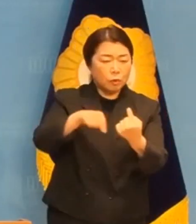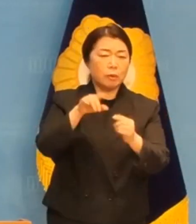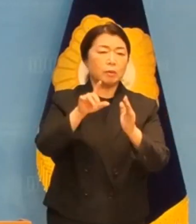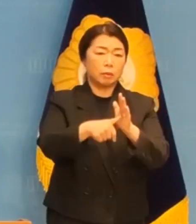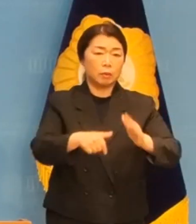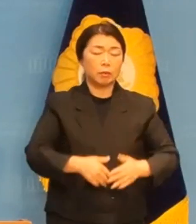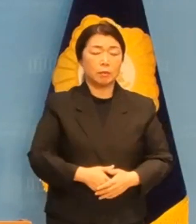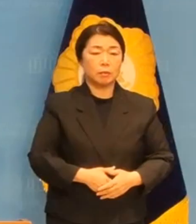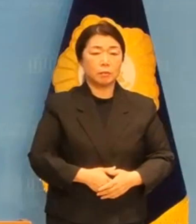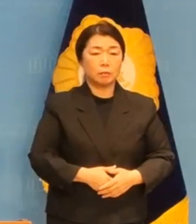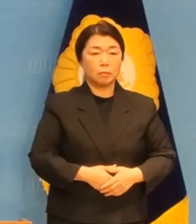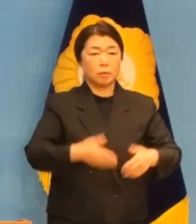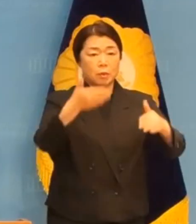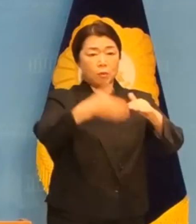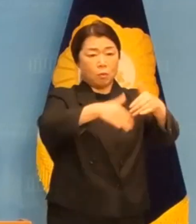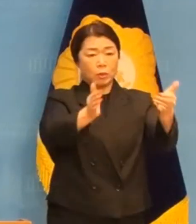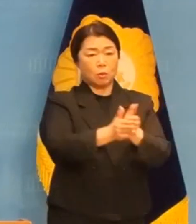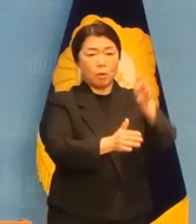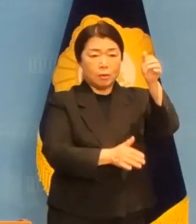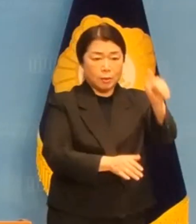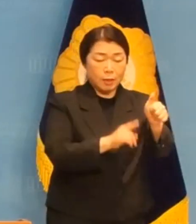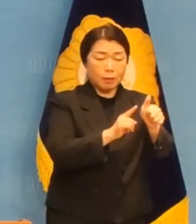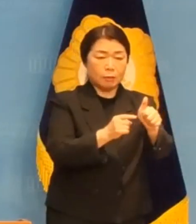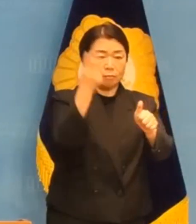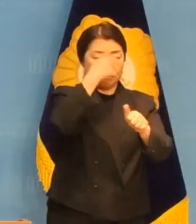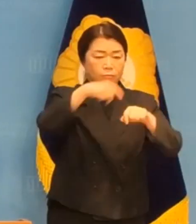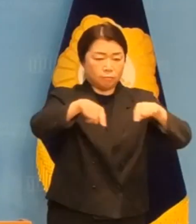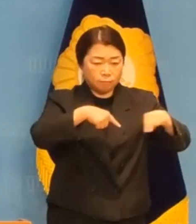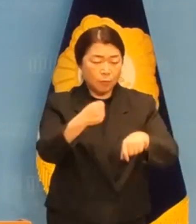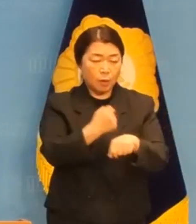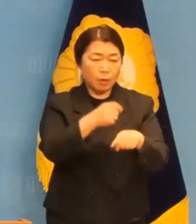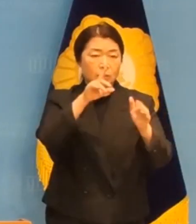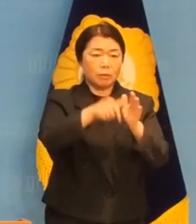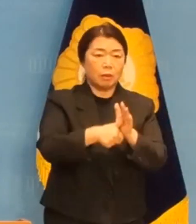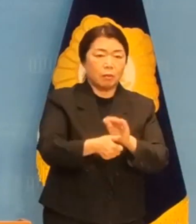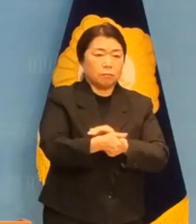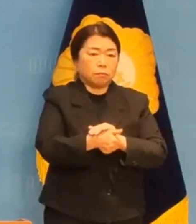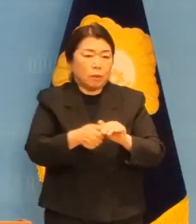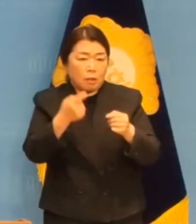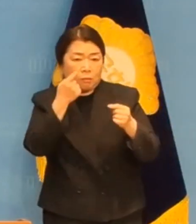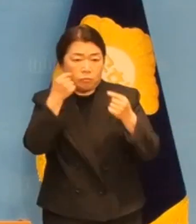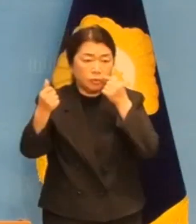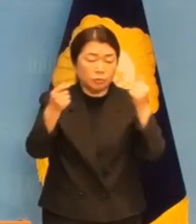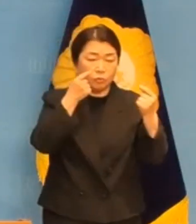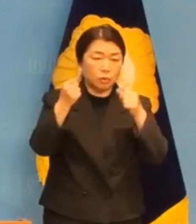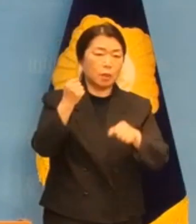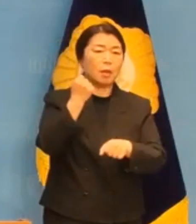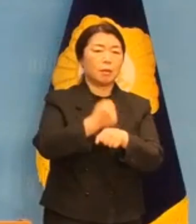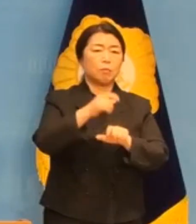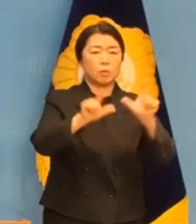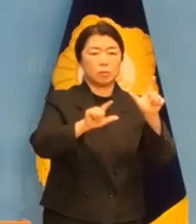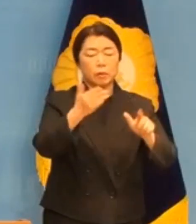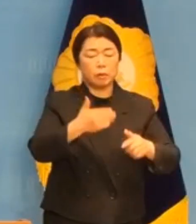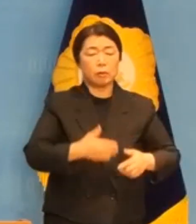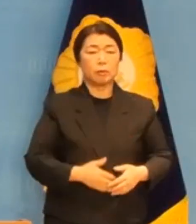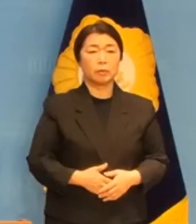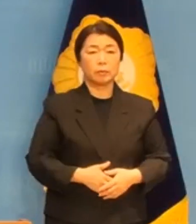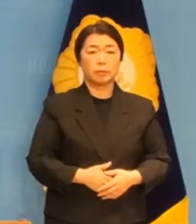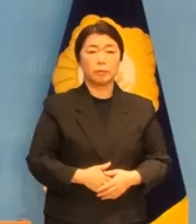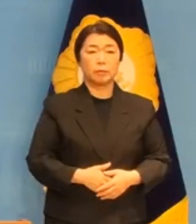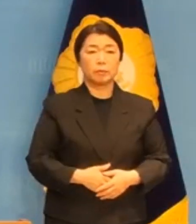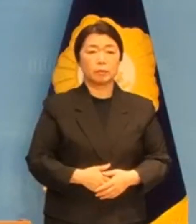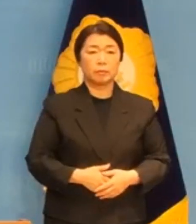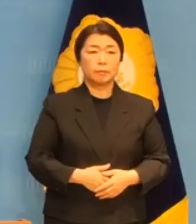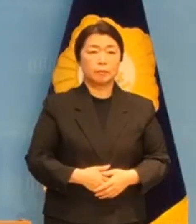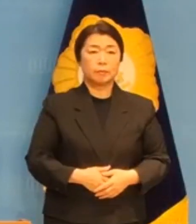판단과 대응을 흐리게 하고 조직 전반의 동요와 눈치 보기만 키울 뿐입니다. 전